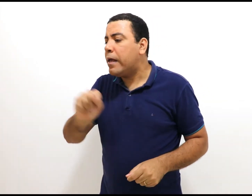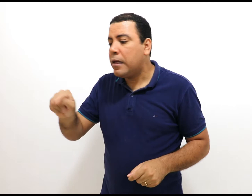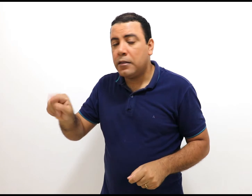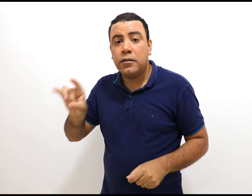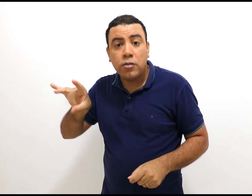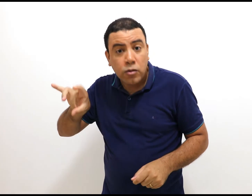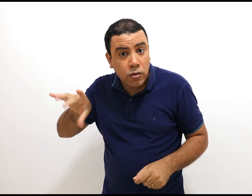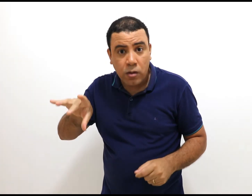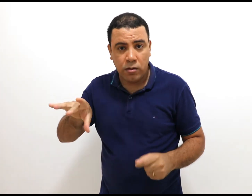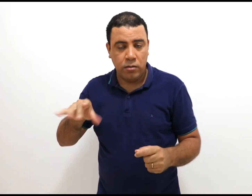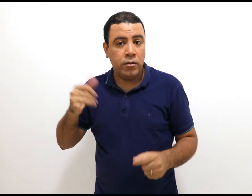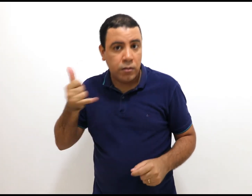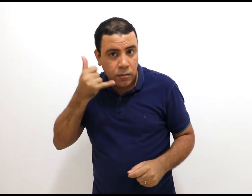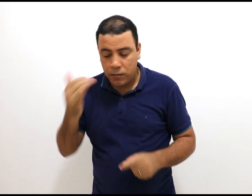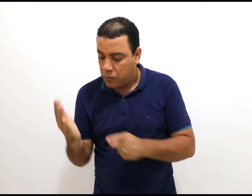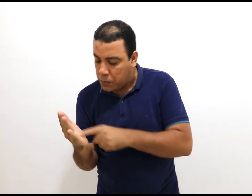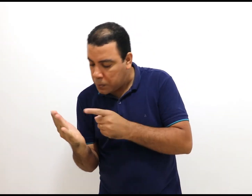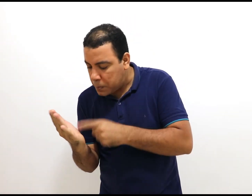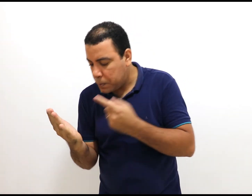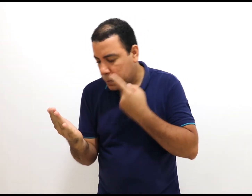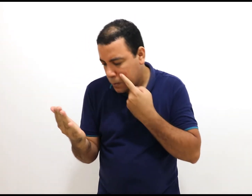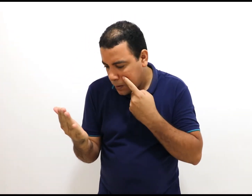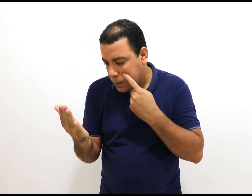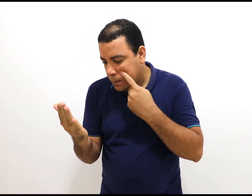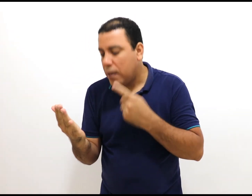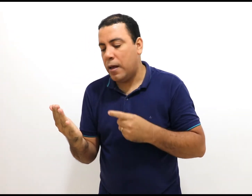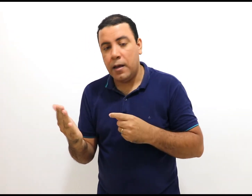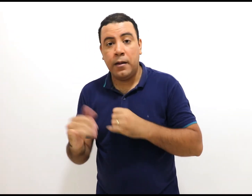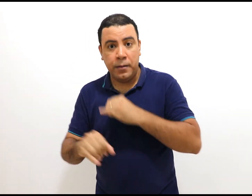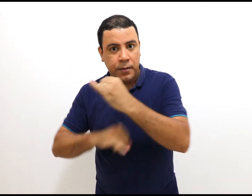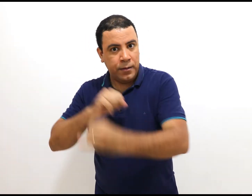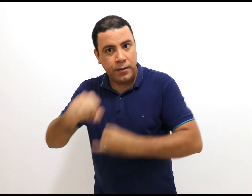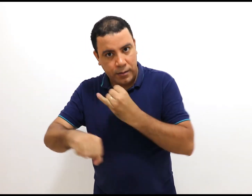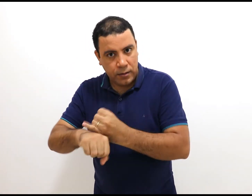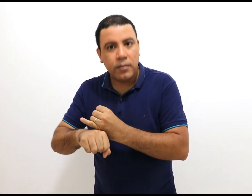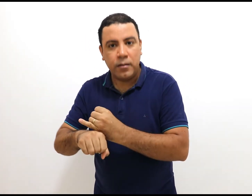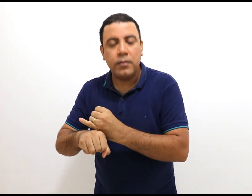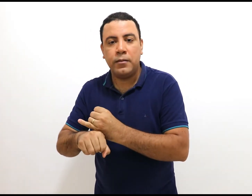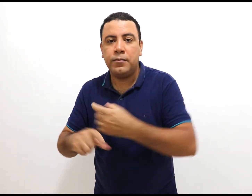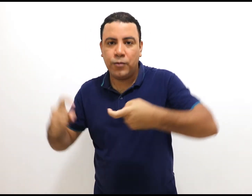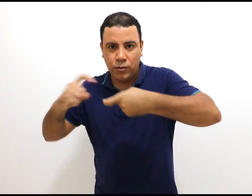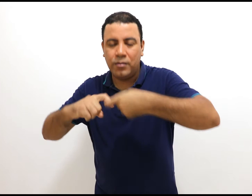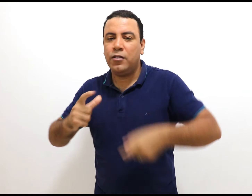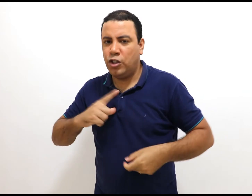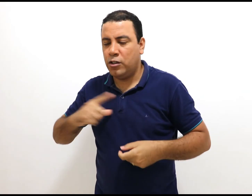e, com certo grau de autonomia, resolviam a atividade.